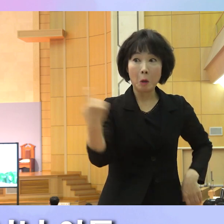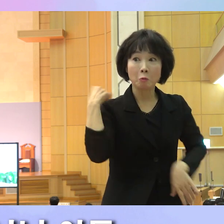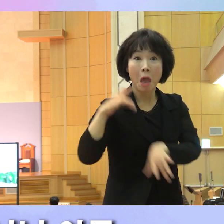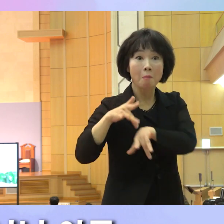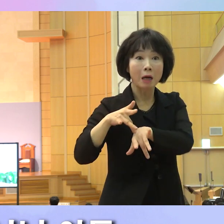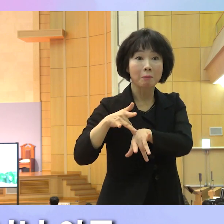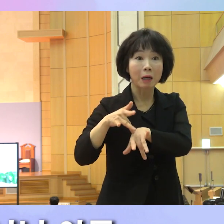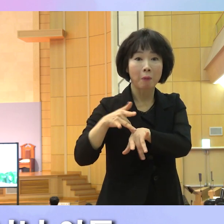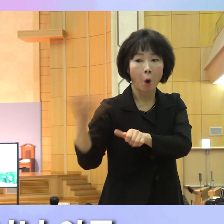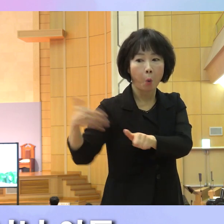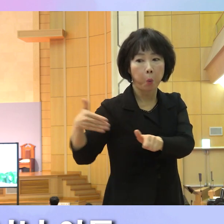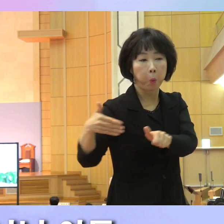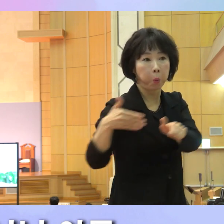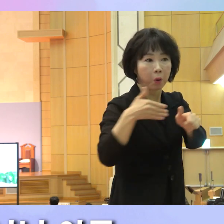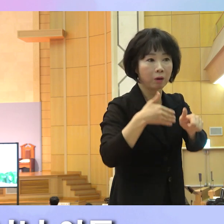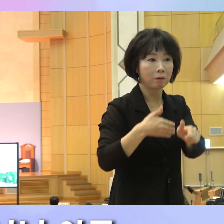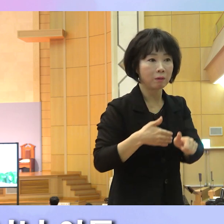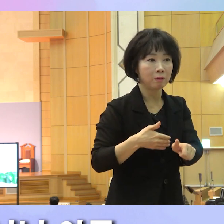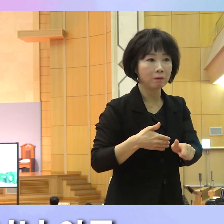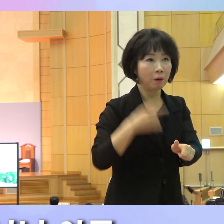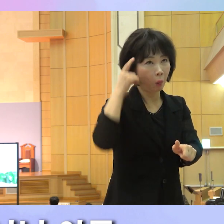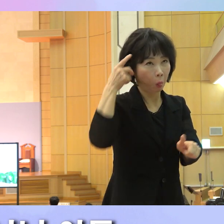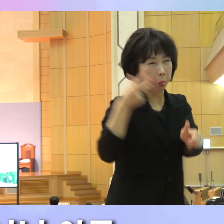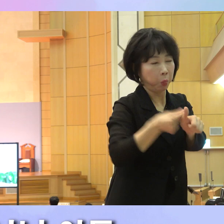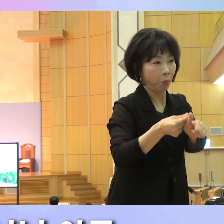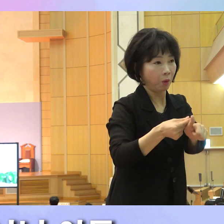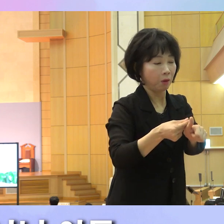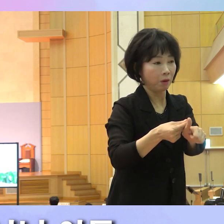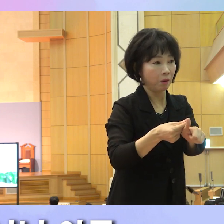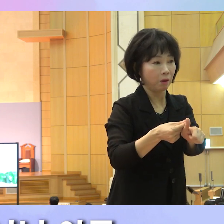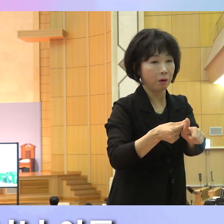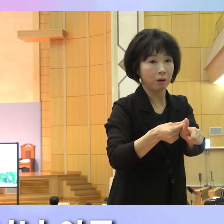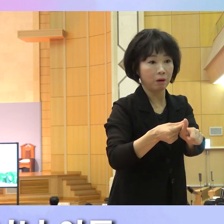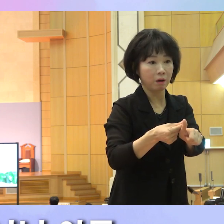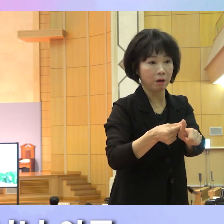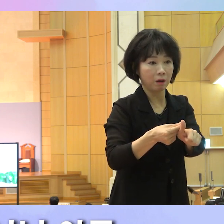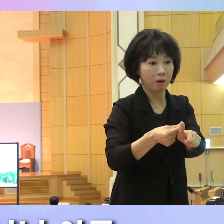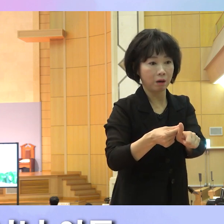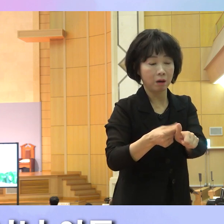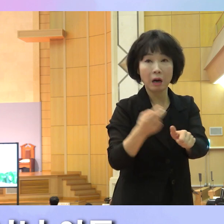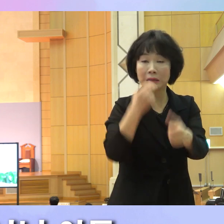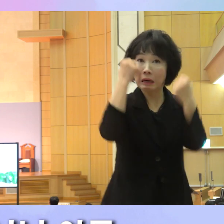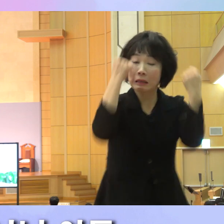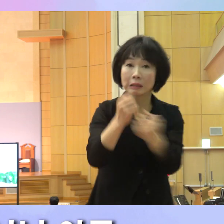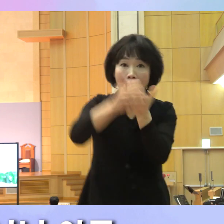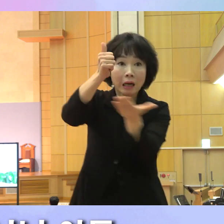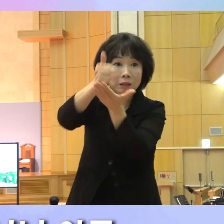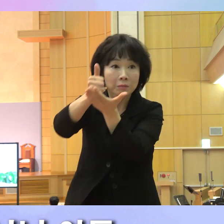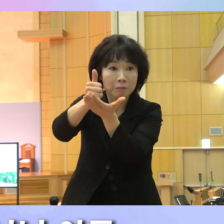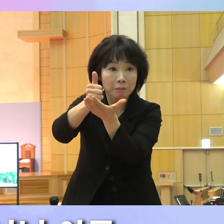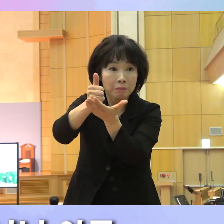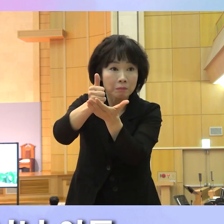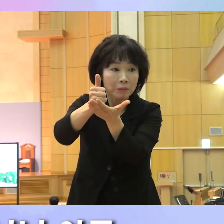그렇게 하나님, 살아계신 하나님이라는 거,